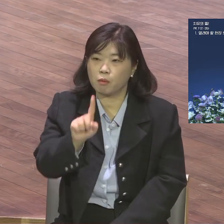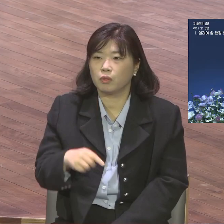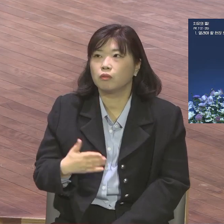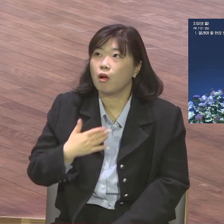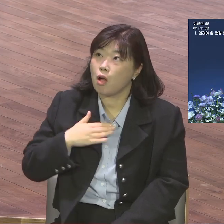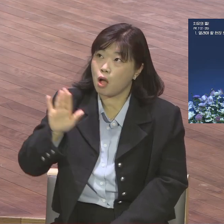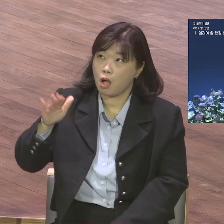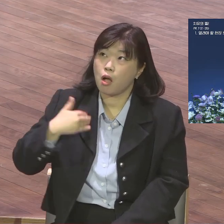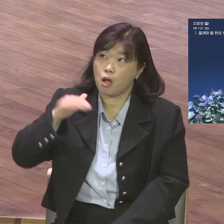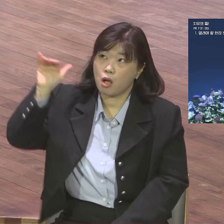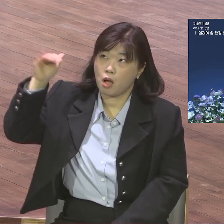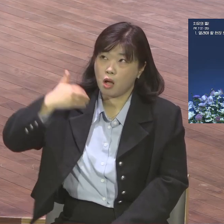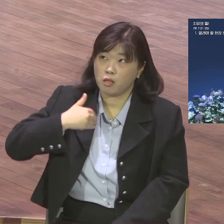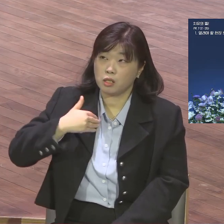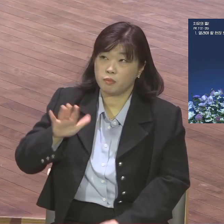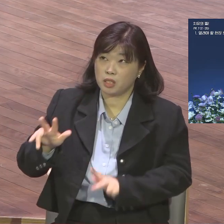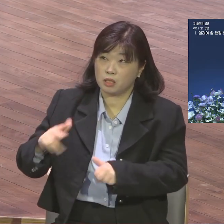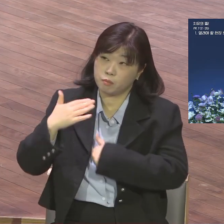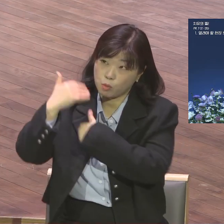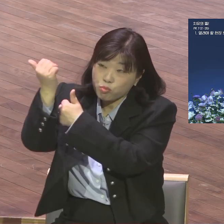여기까지입니까? 물었다니까요.